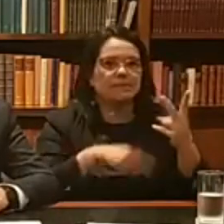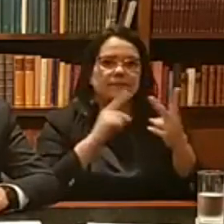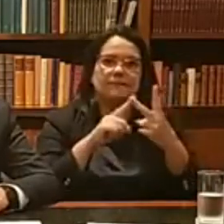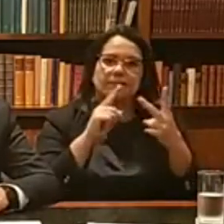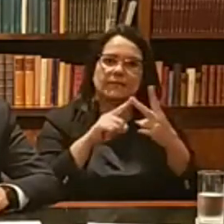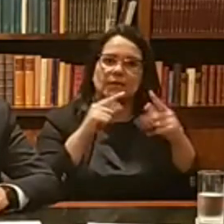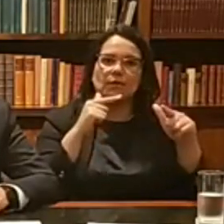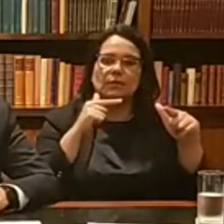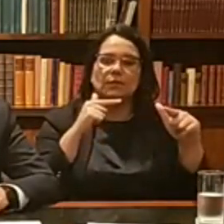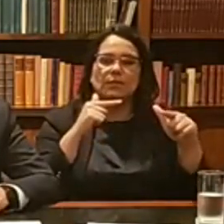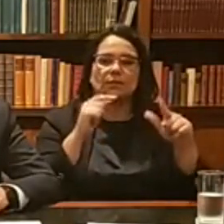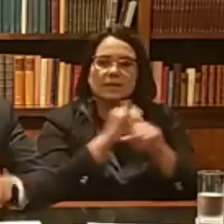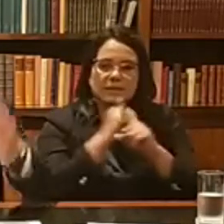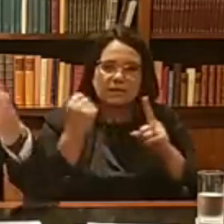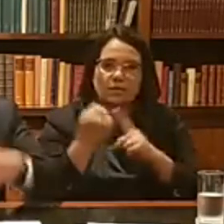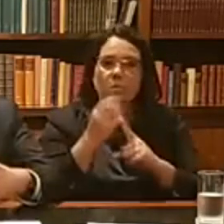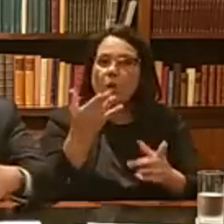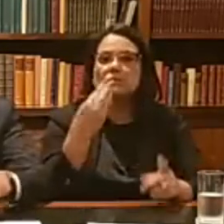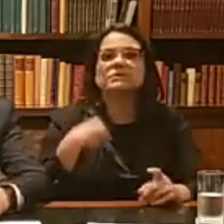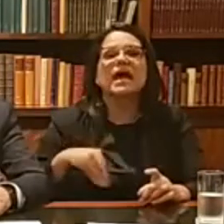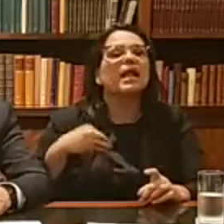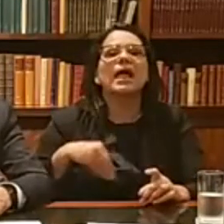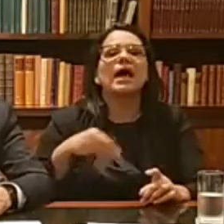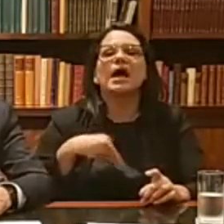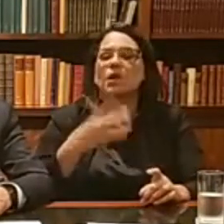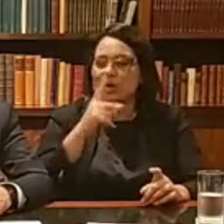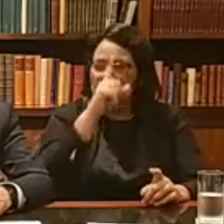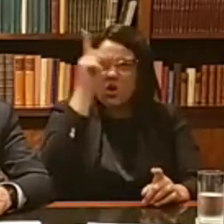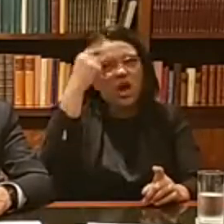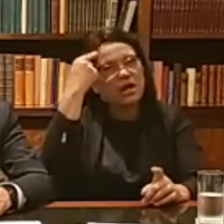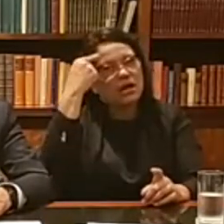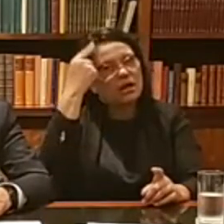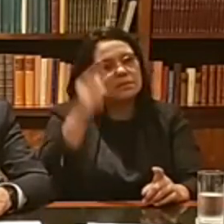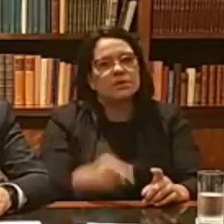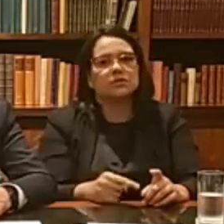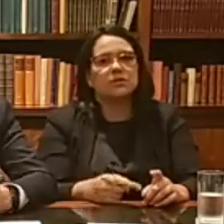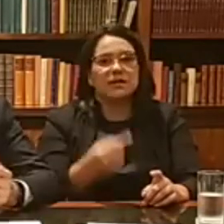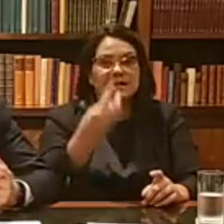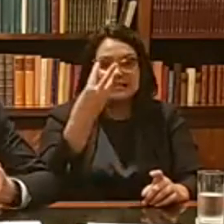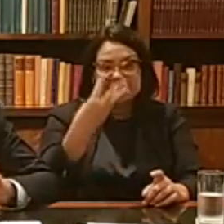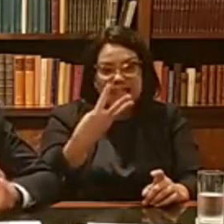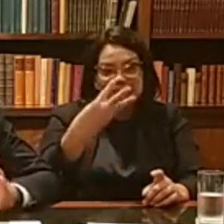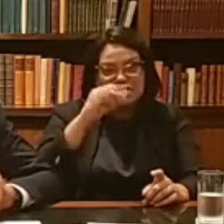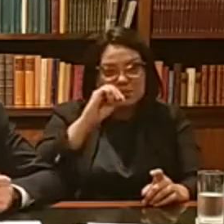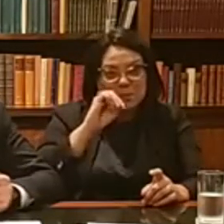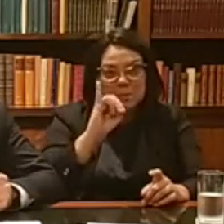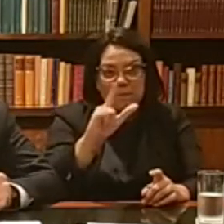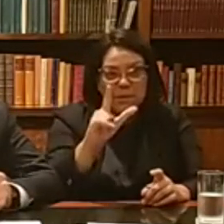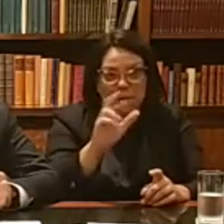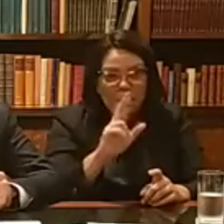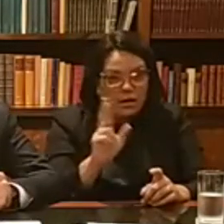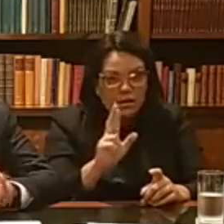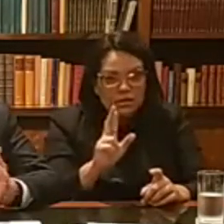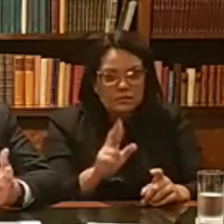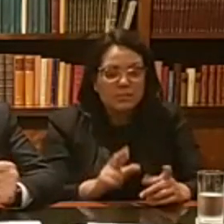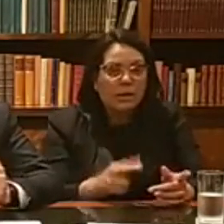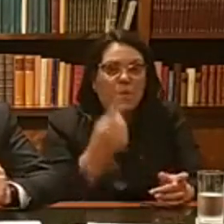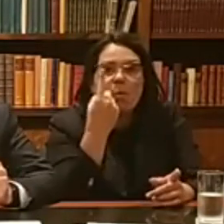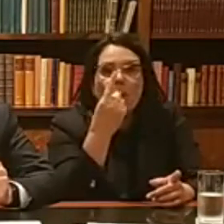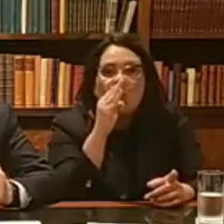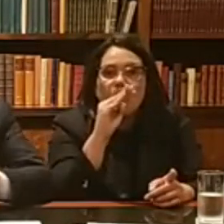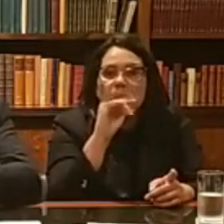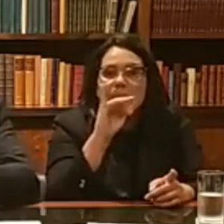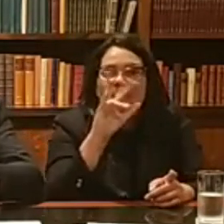reais? Eu vou chutar bem baixo. Dá 1.200 por mês. Por